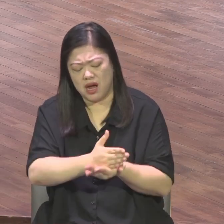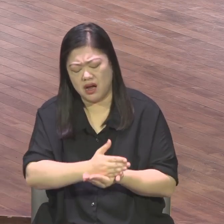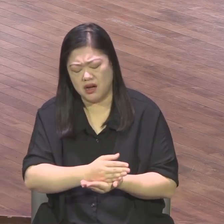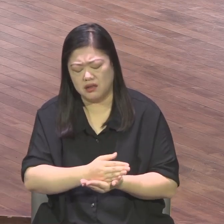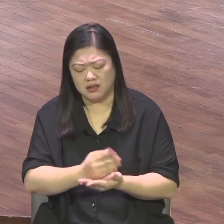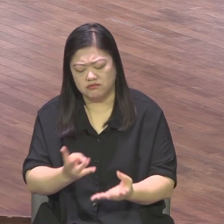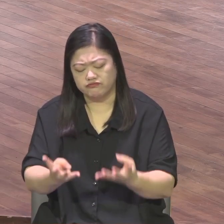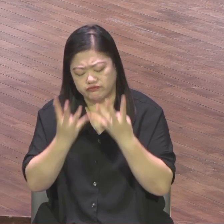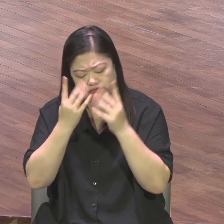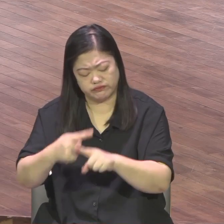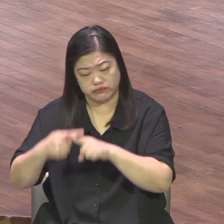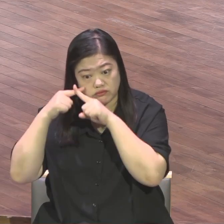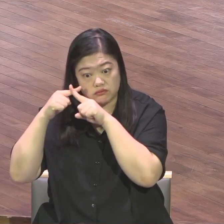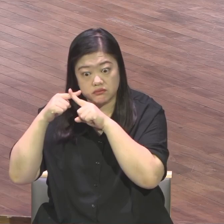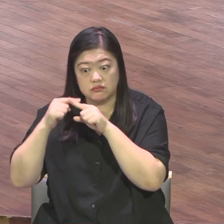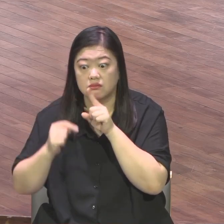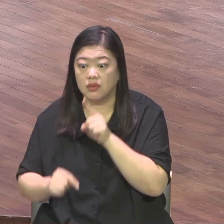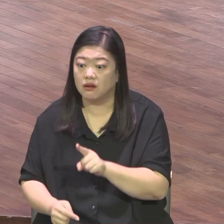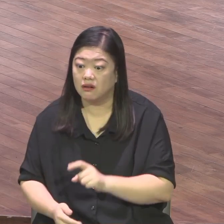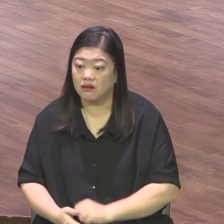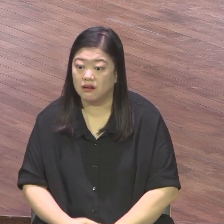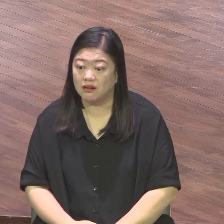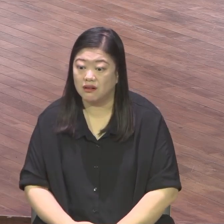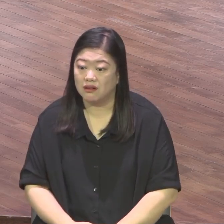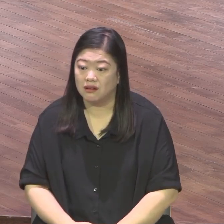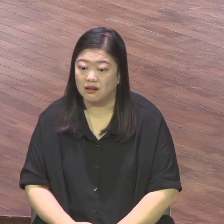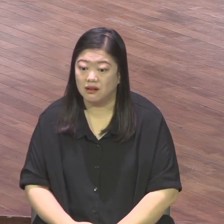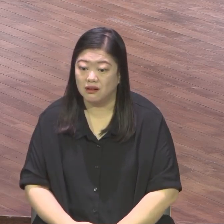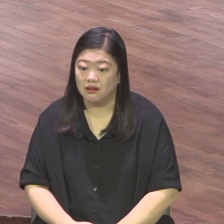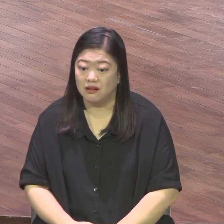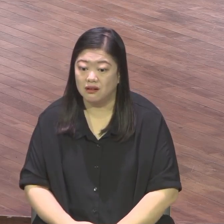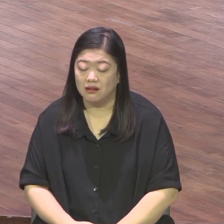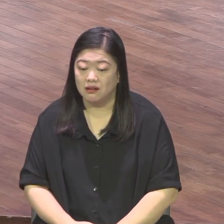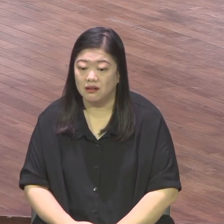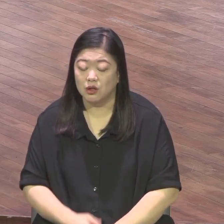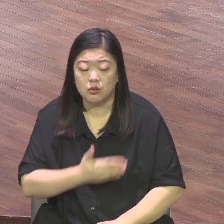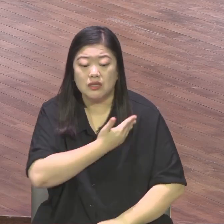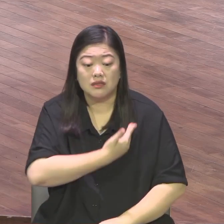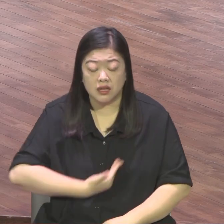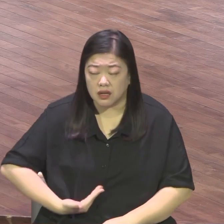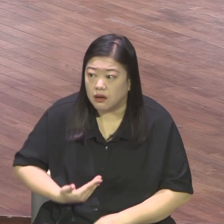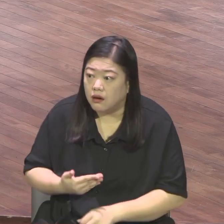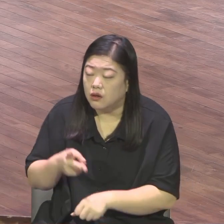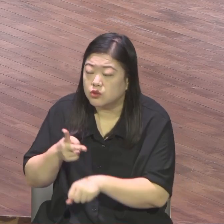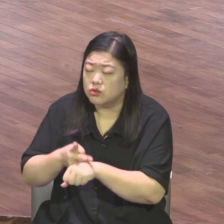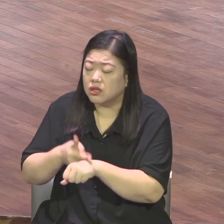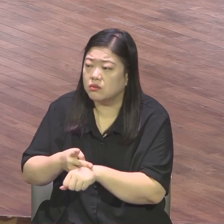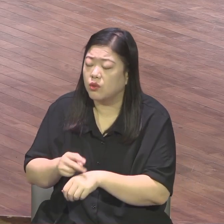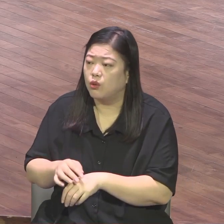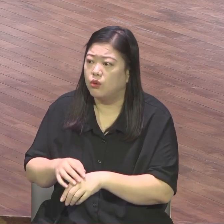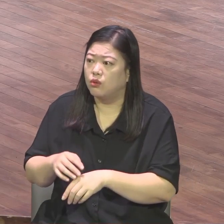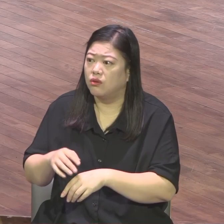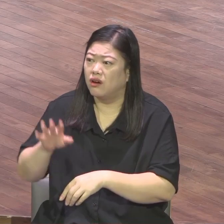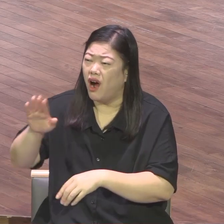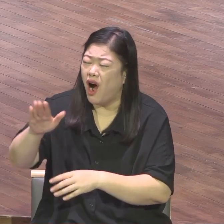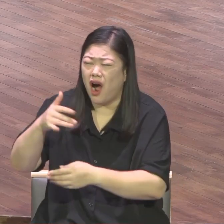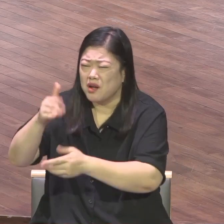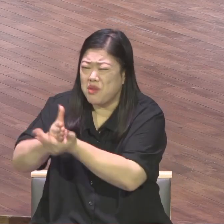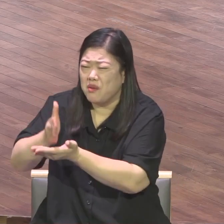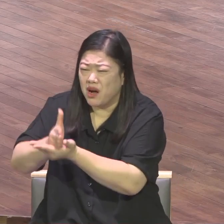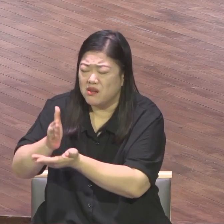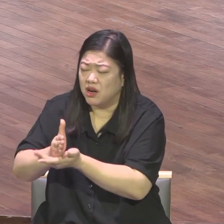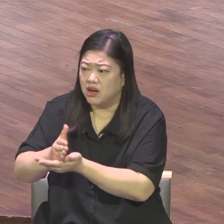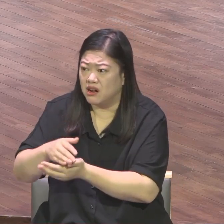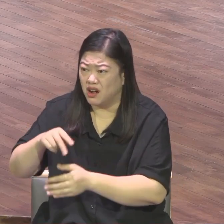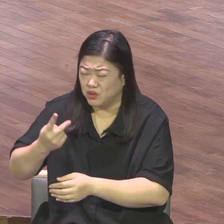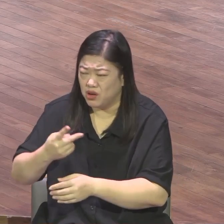바울의 일사각오의 이 자세 앞에 제자들은 어떻게 할 수가 없었어요. 죽겠다는데 뭐. 결국은